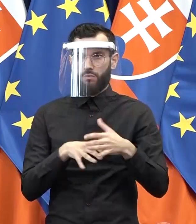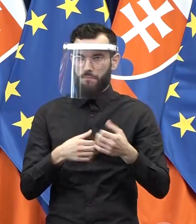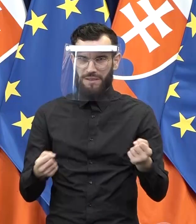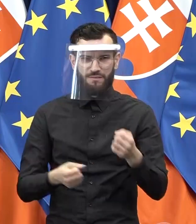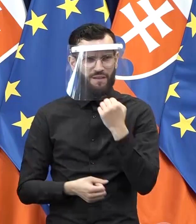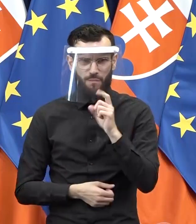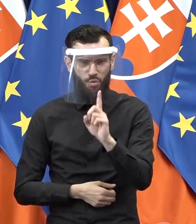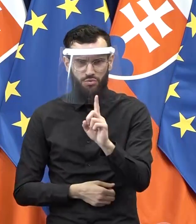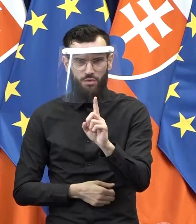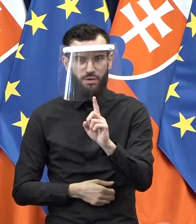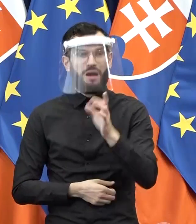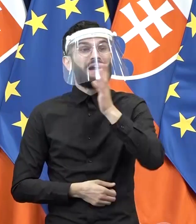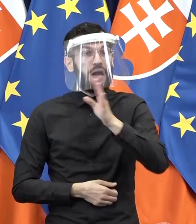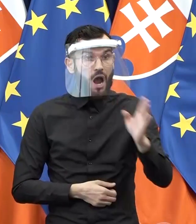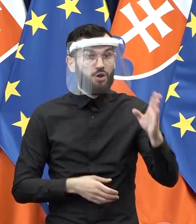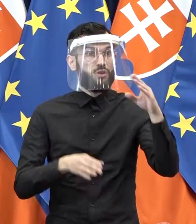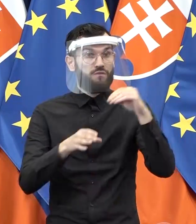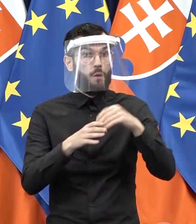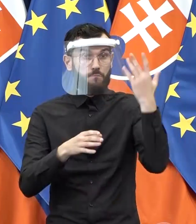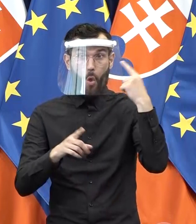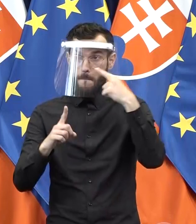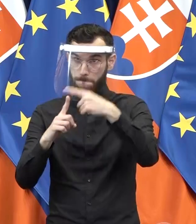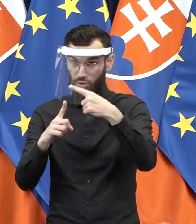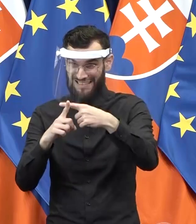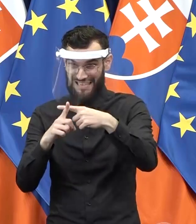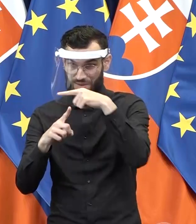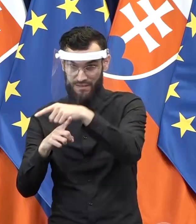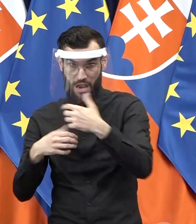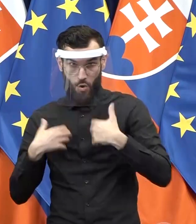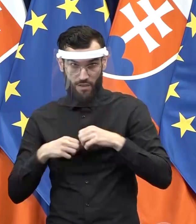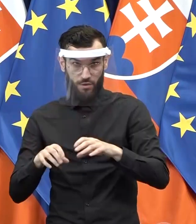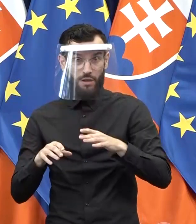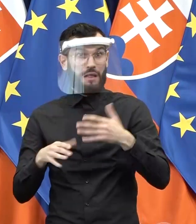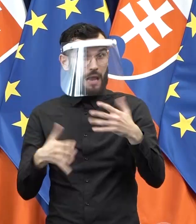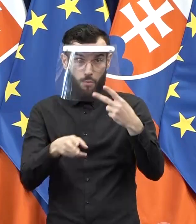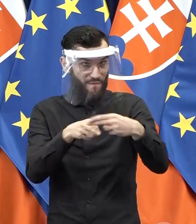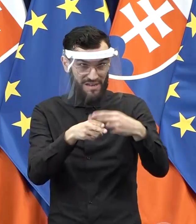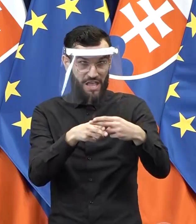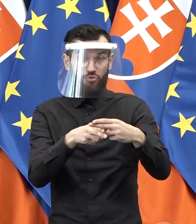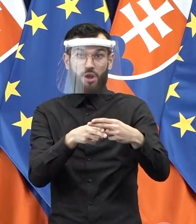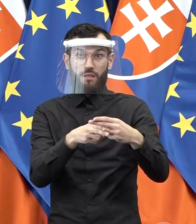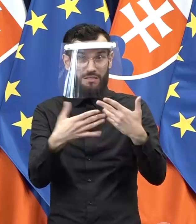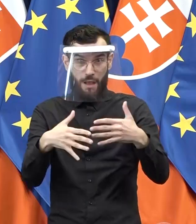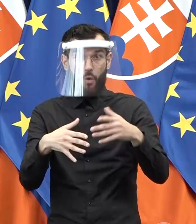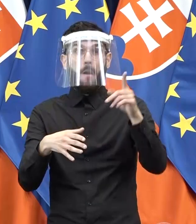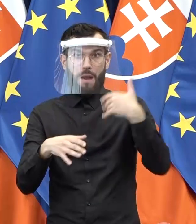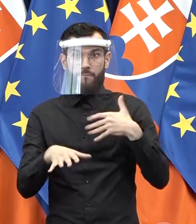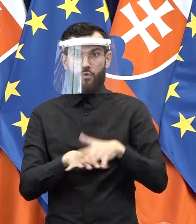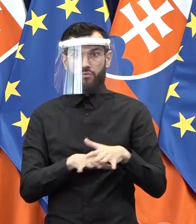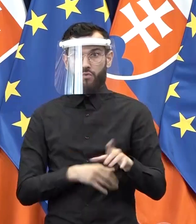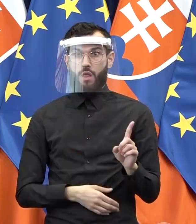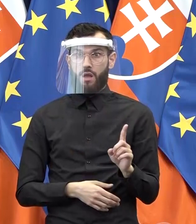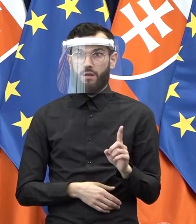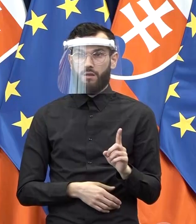Pozor, akože každý jeden, ktorý bol pozitívne testovaný, dokedy nebude vyliečený, tak dovtedy ho máme pod kontrolou.